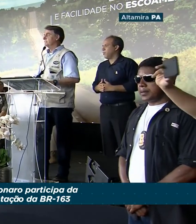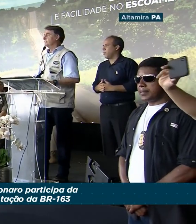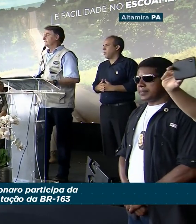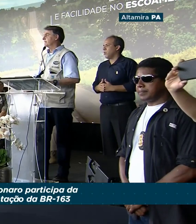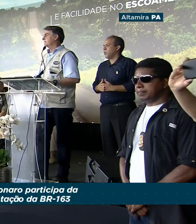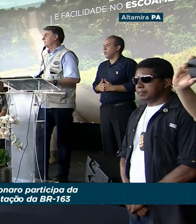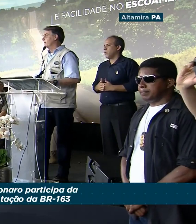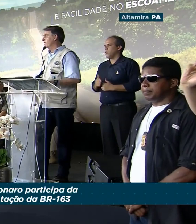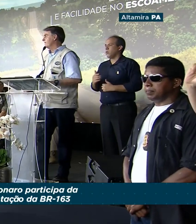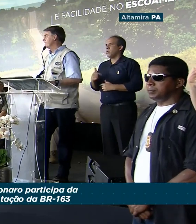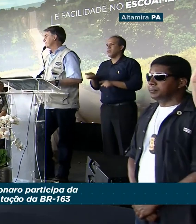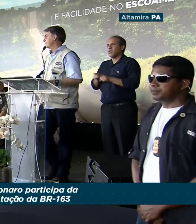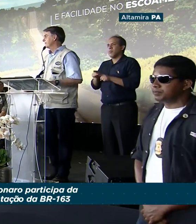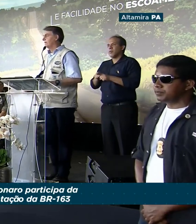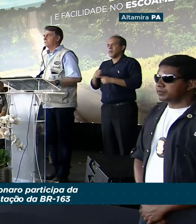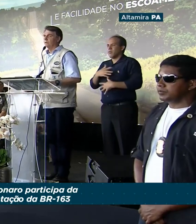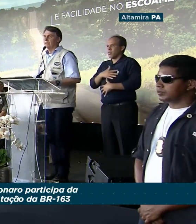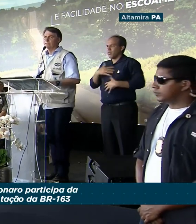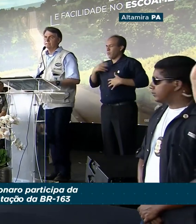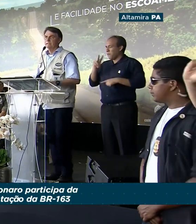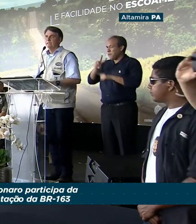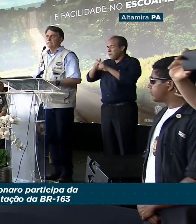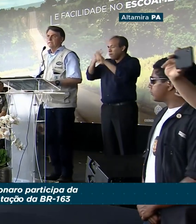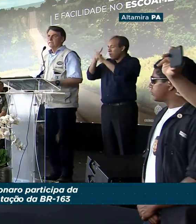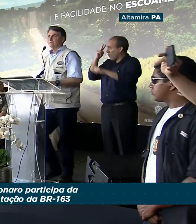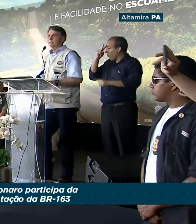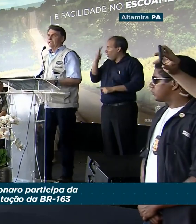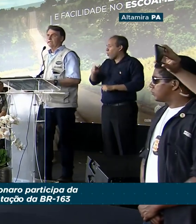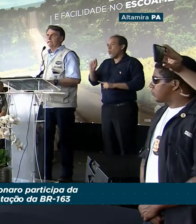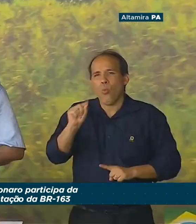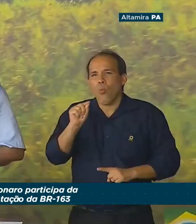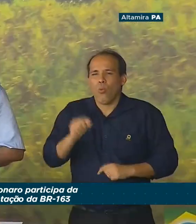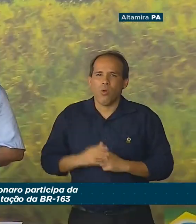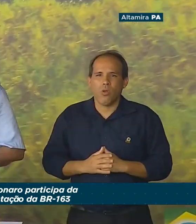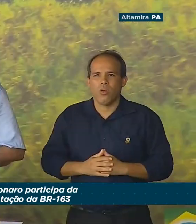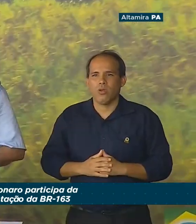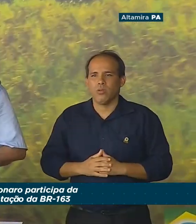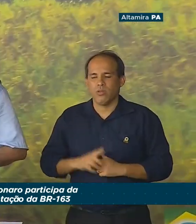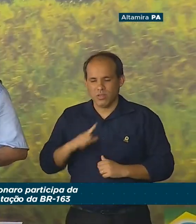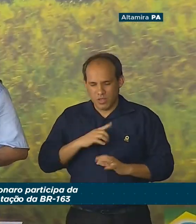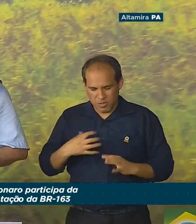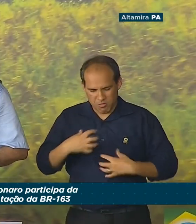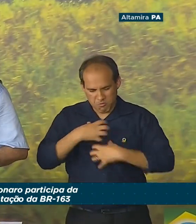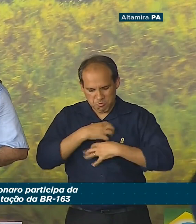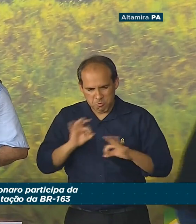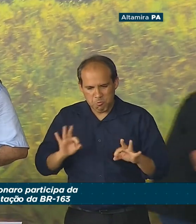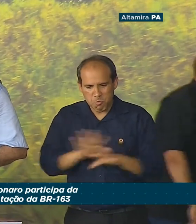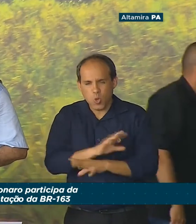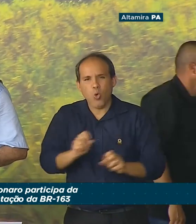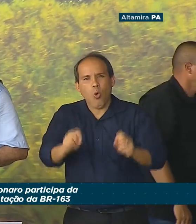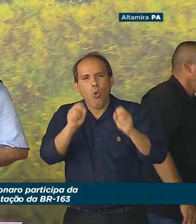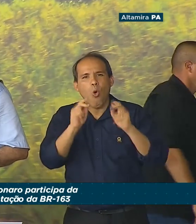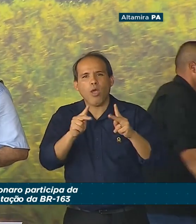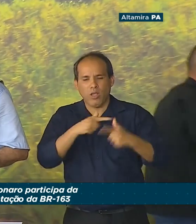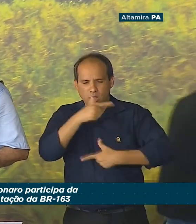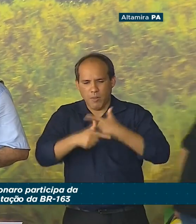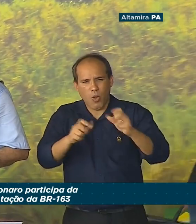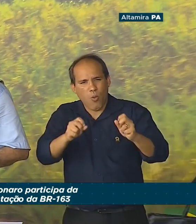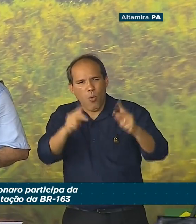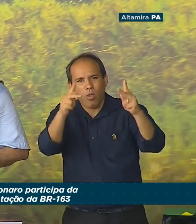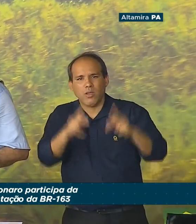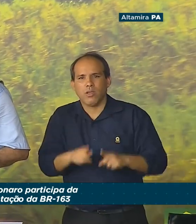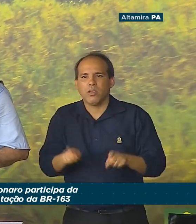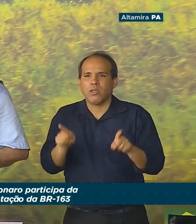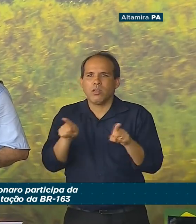Não existe satisfação maior entre nós do que aquela do dever cumprido. Meus companheiros de